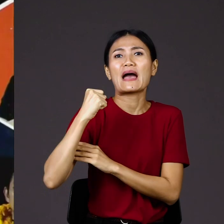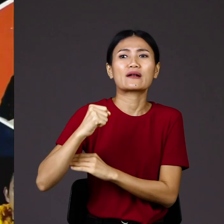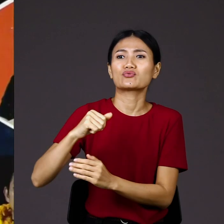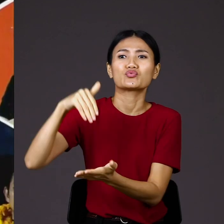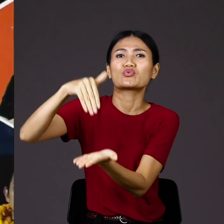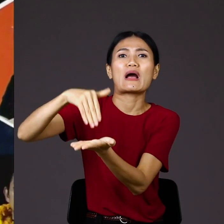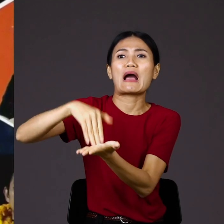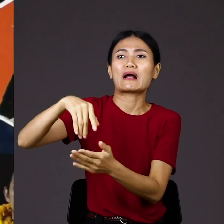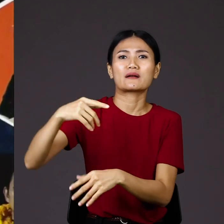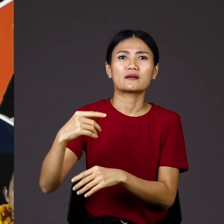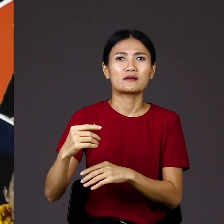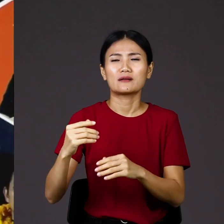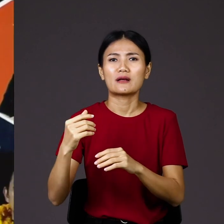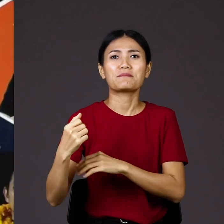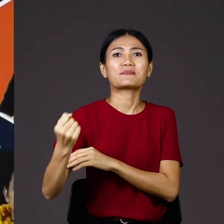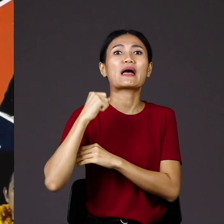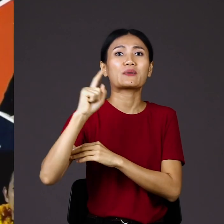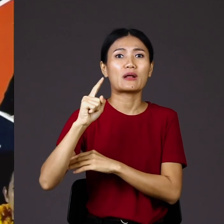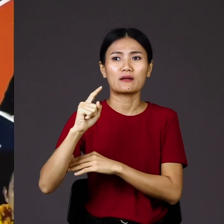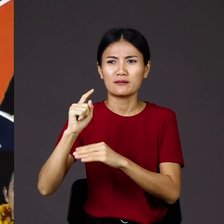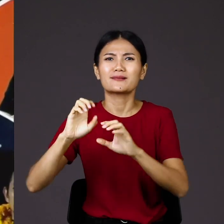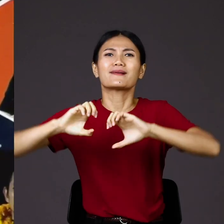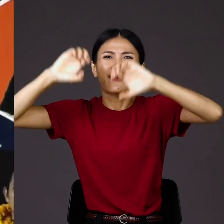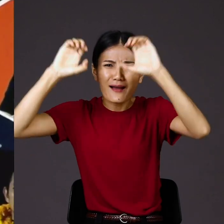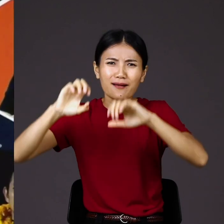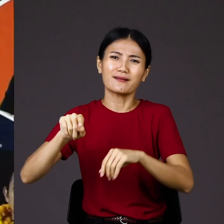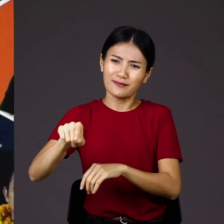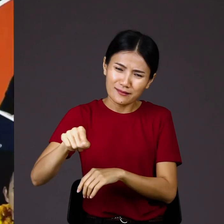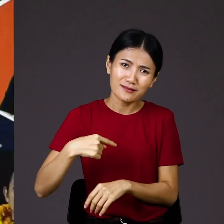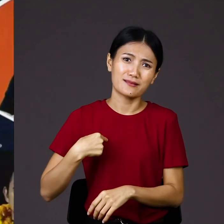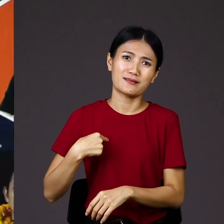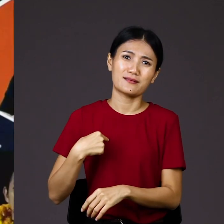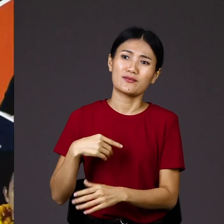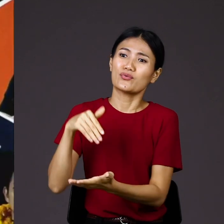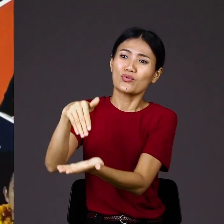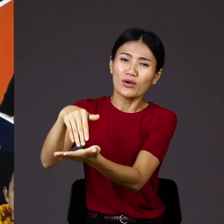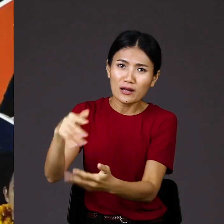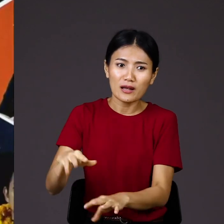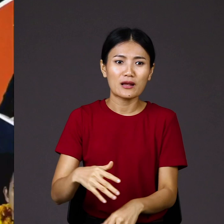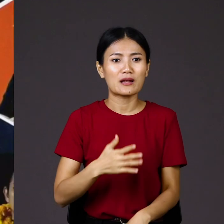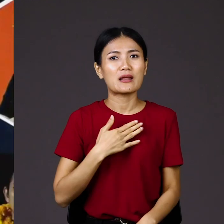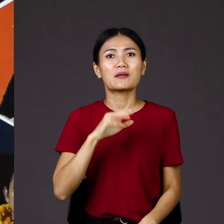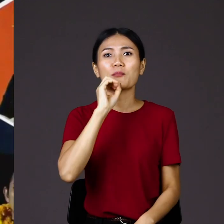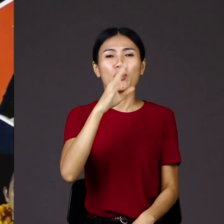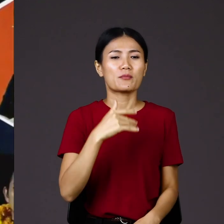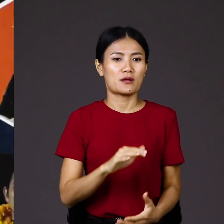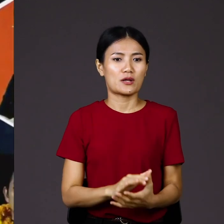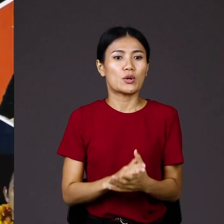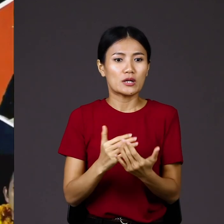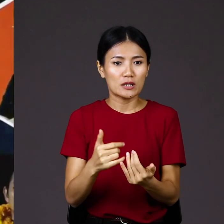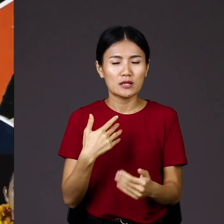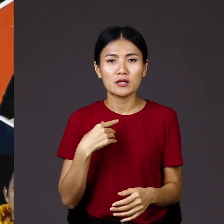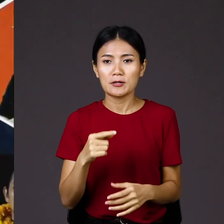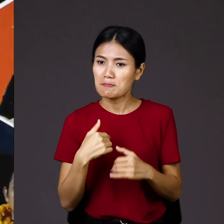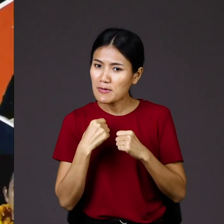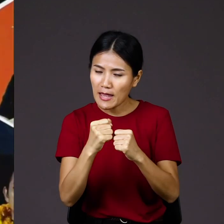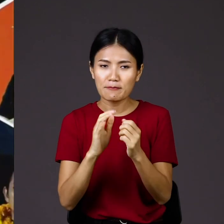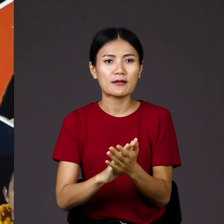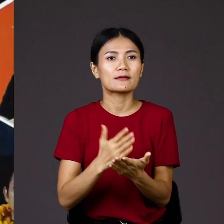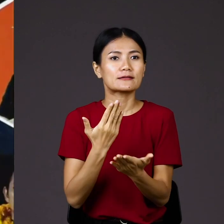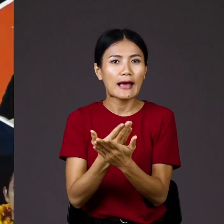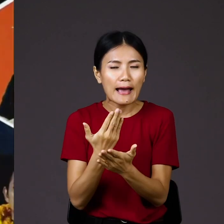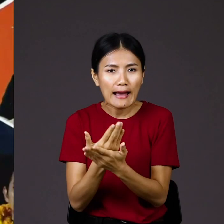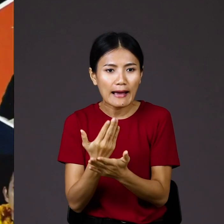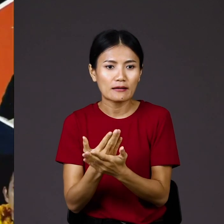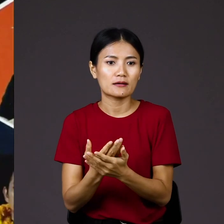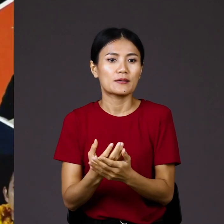คือราชการส่วนกลางเราบอกว่าเราจะทยอยโอนอำนาจ ทยอยโอนงานทยอยโอนเงินทยอยโอน